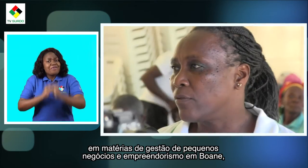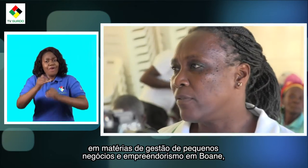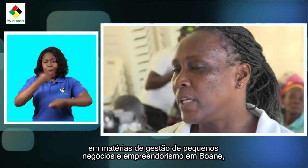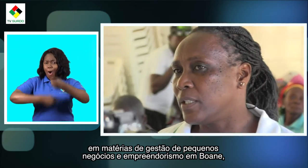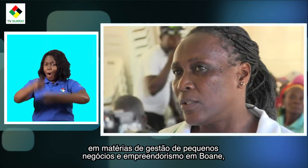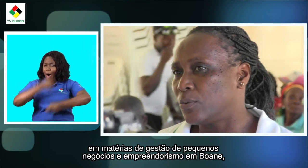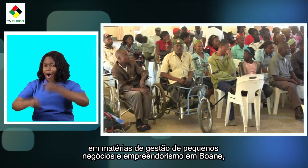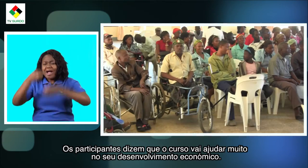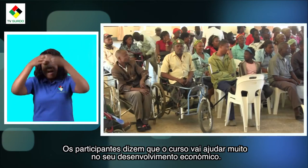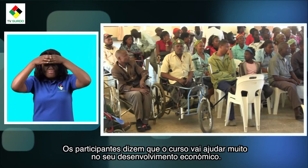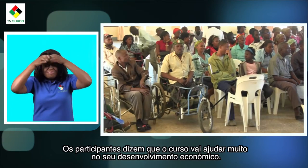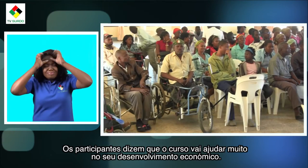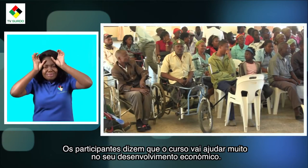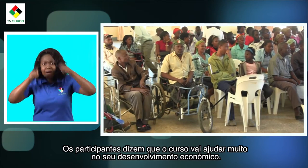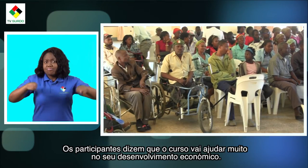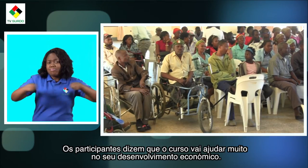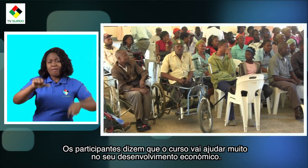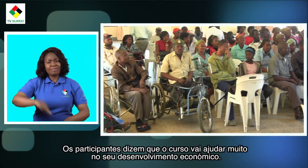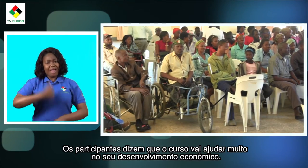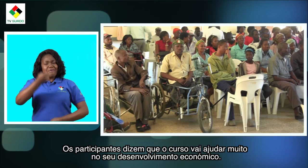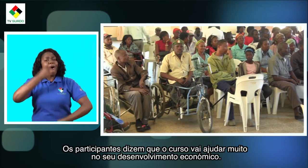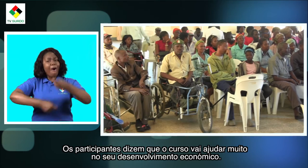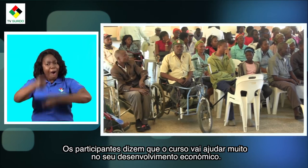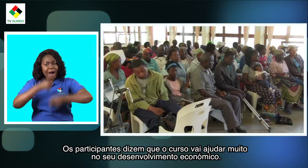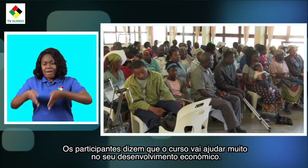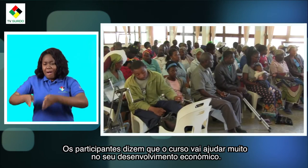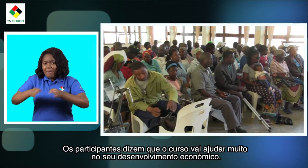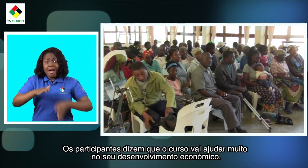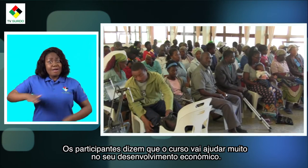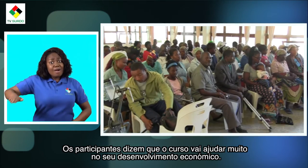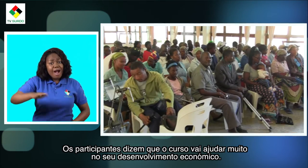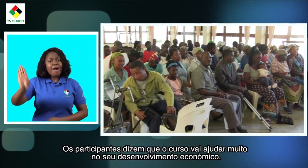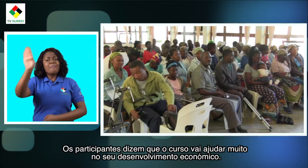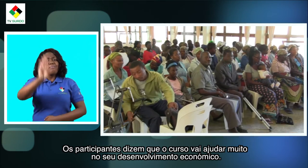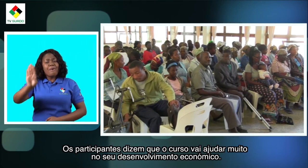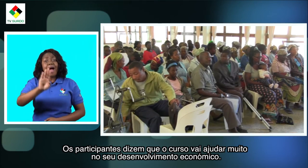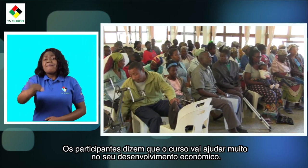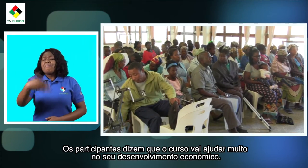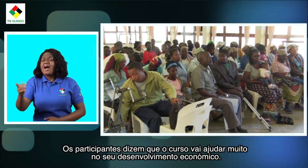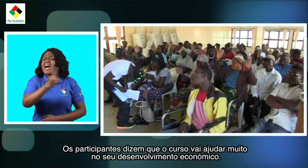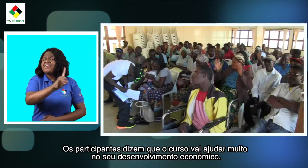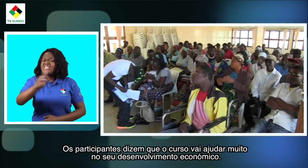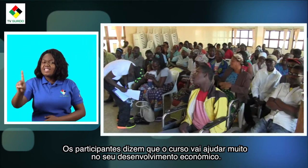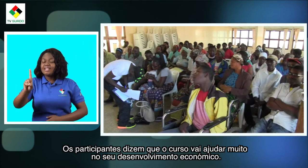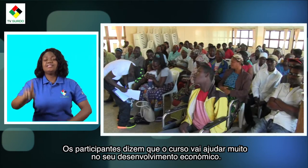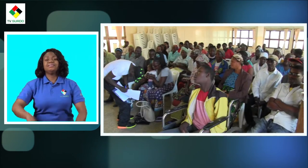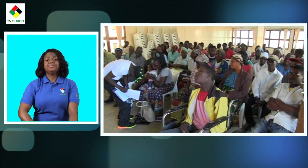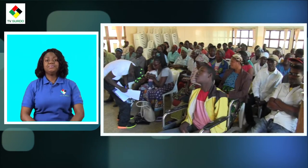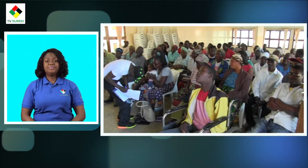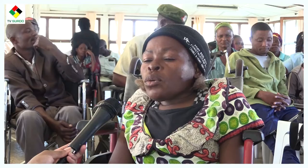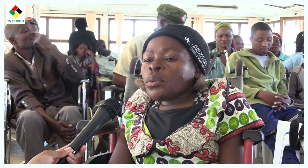empreendedorismo em Boane. Os participantes dizem que o curso vai ajudar muito no seu desenvolvimento econômico.